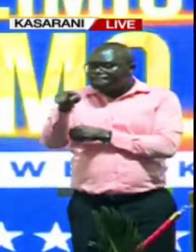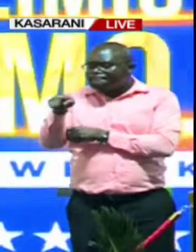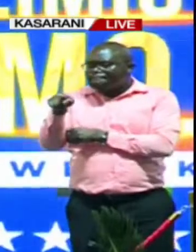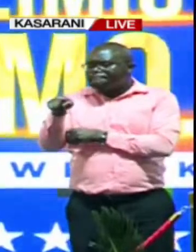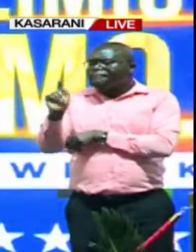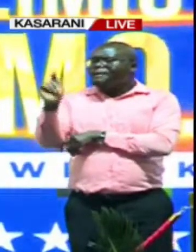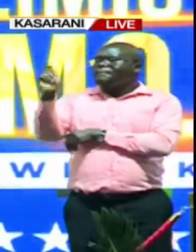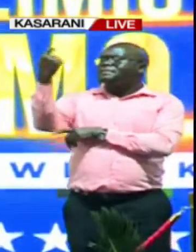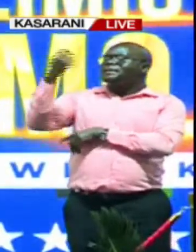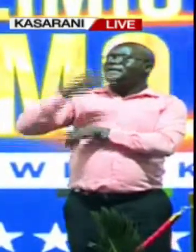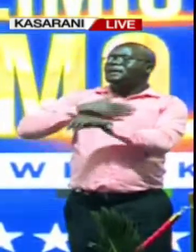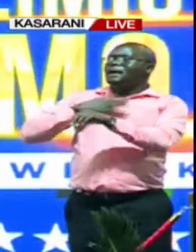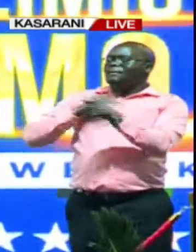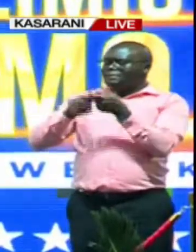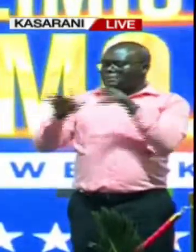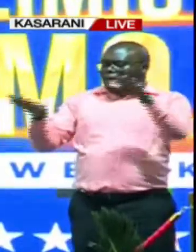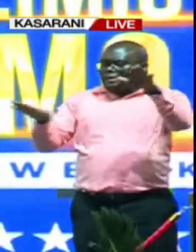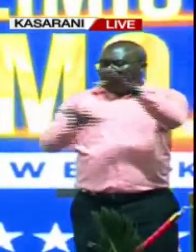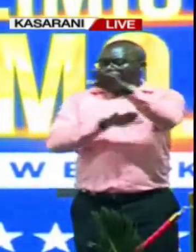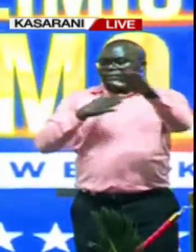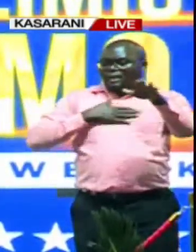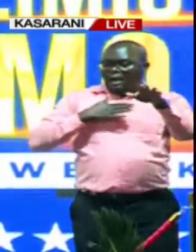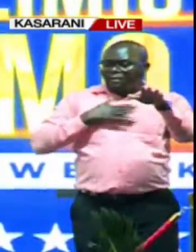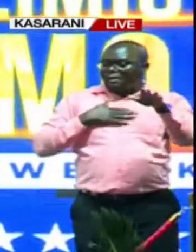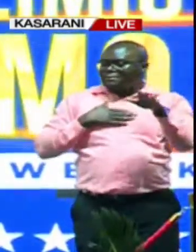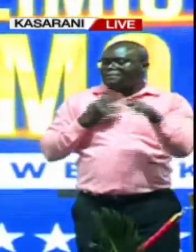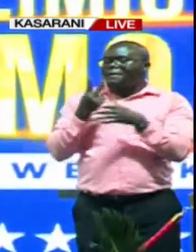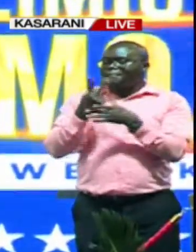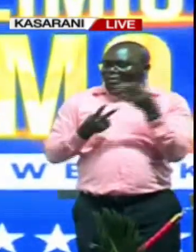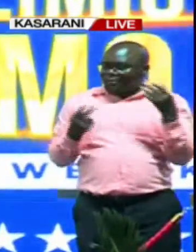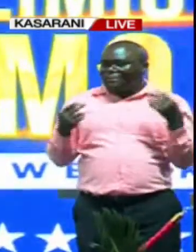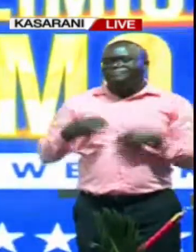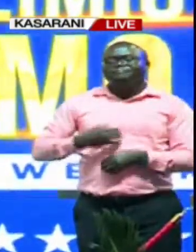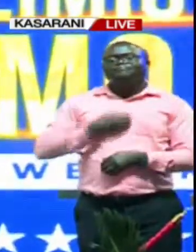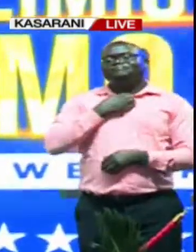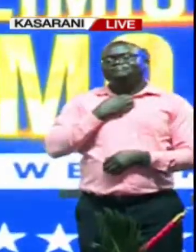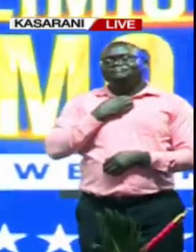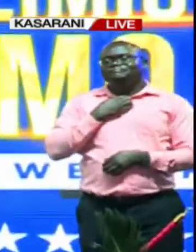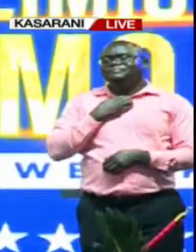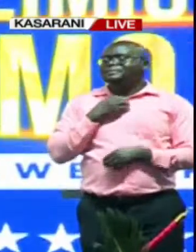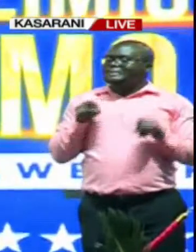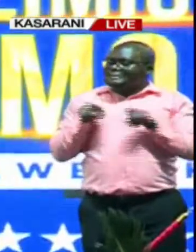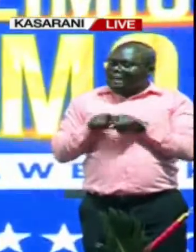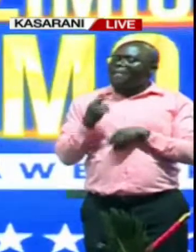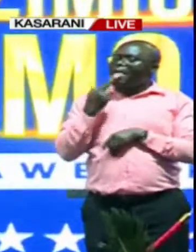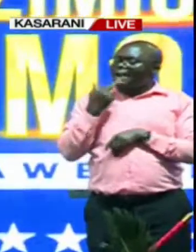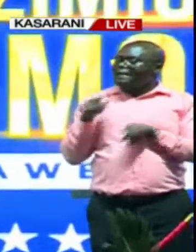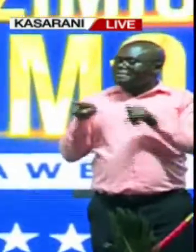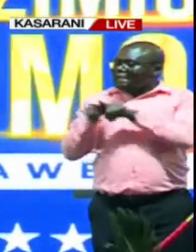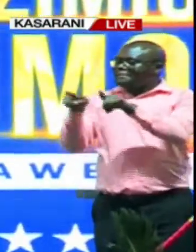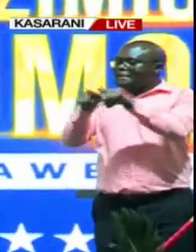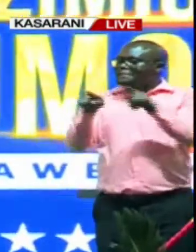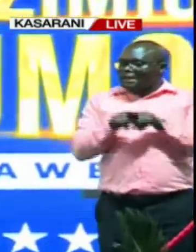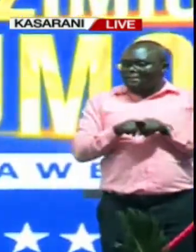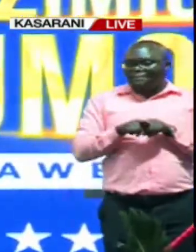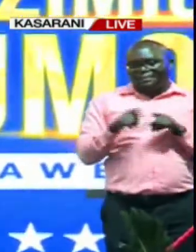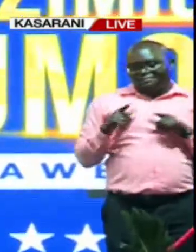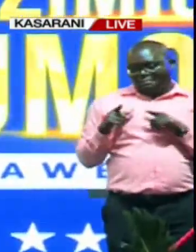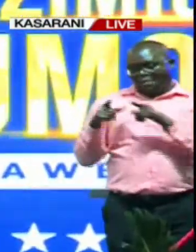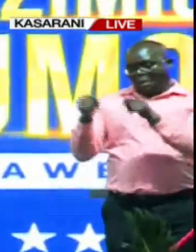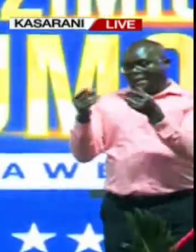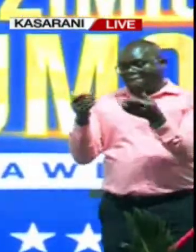kama president wetu na deputy wetu bado wanafaa tai nyekundu, mimi